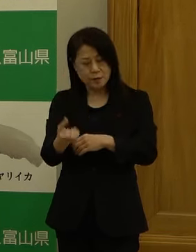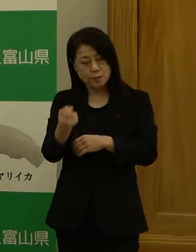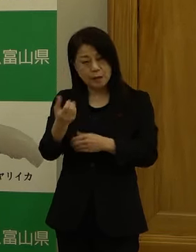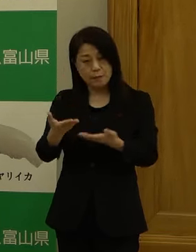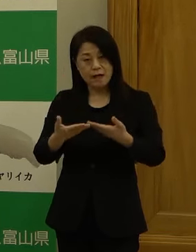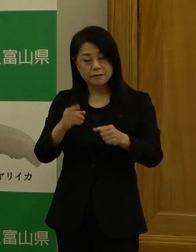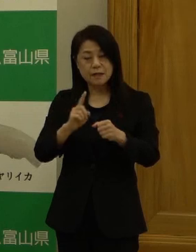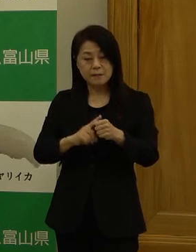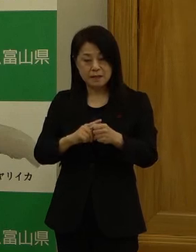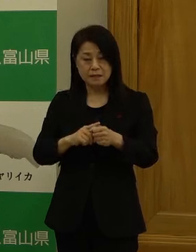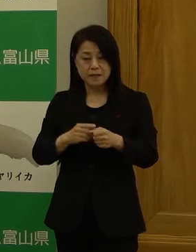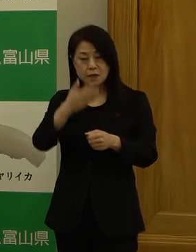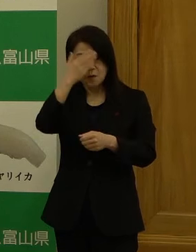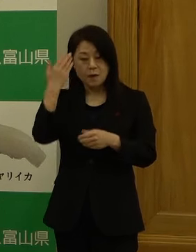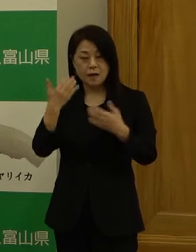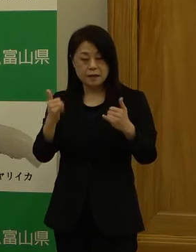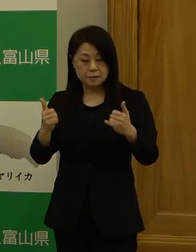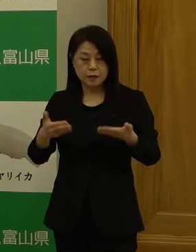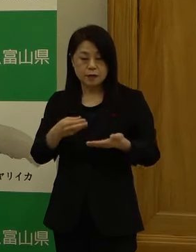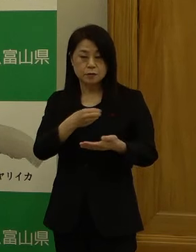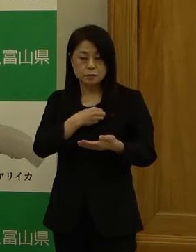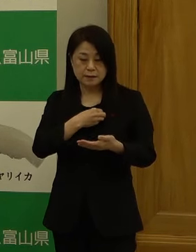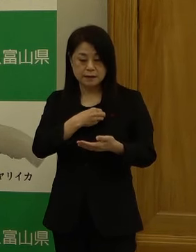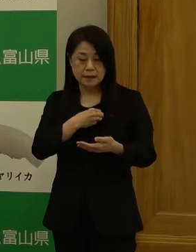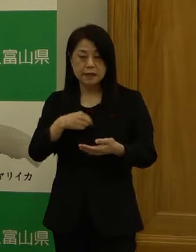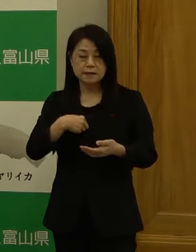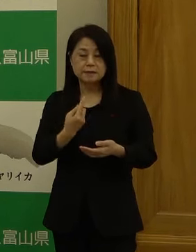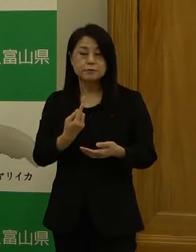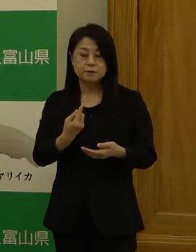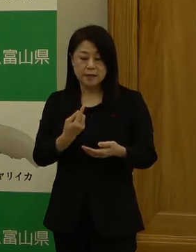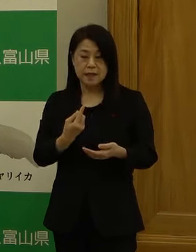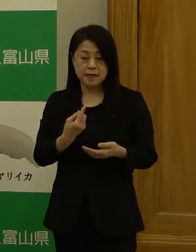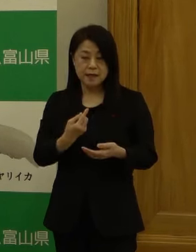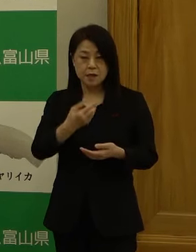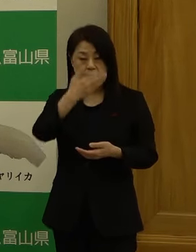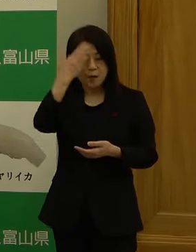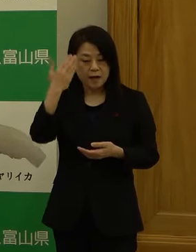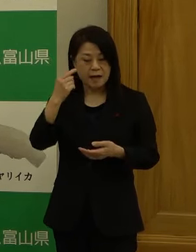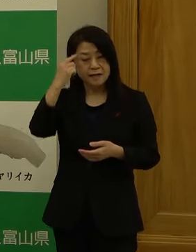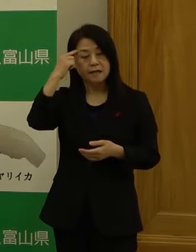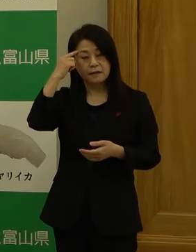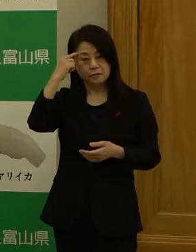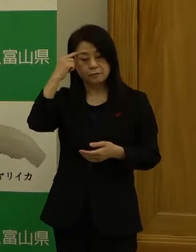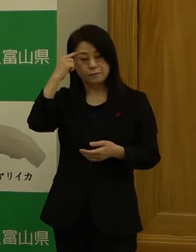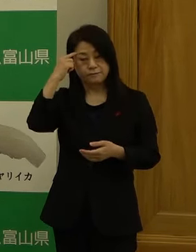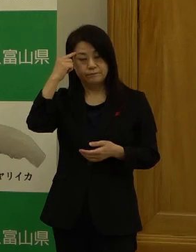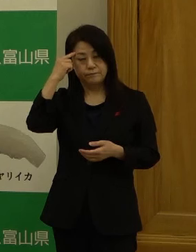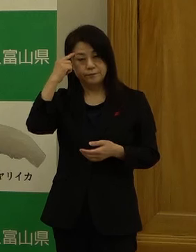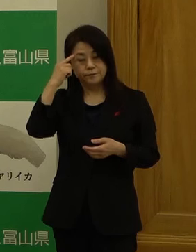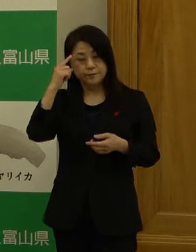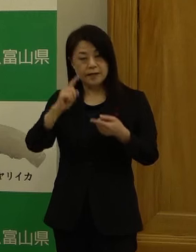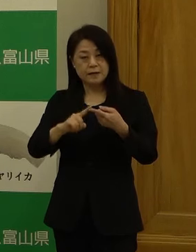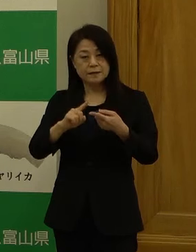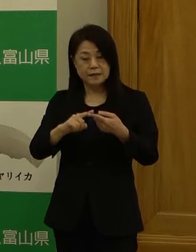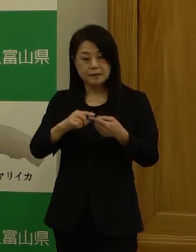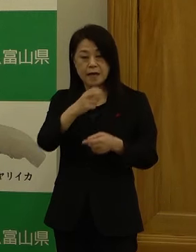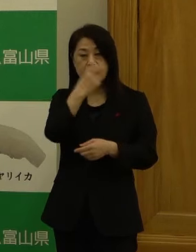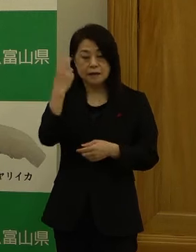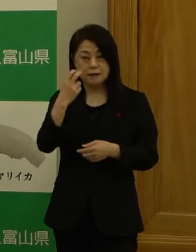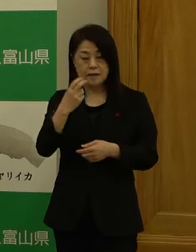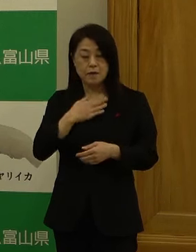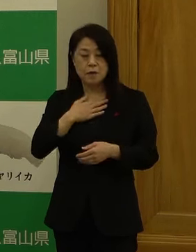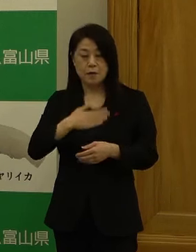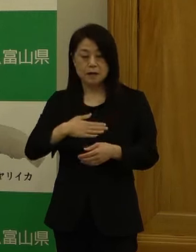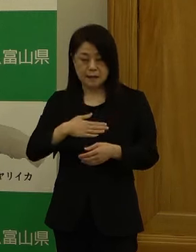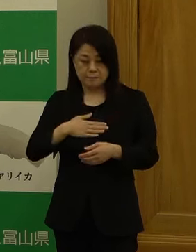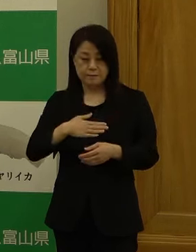手県職員自らが富山県の魅力を若い感性で、発見したもの、そして認識した